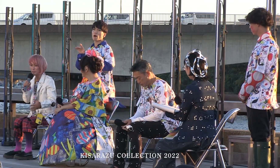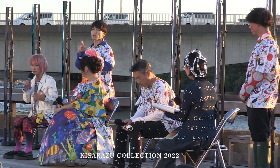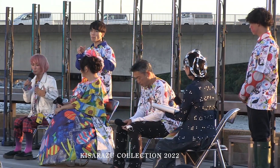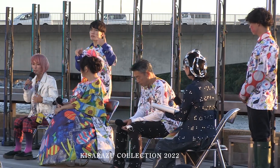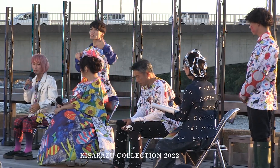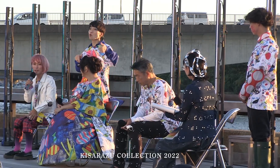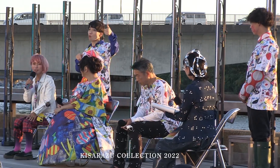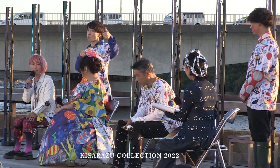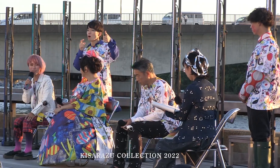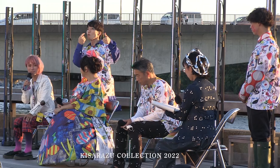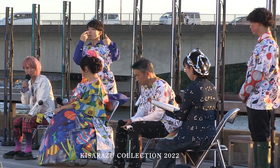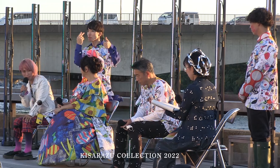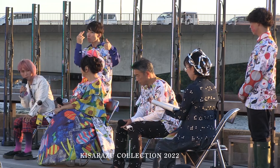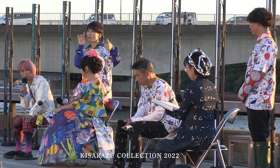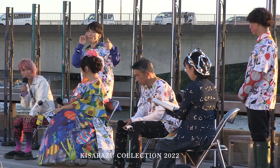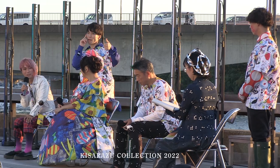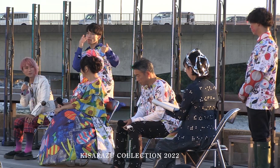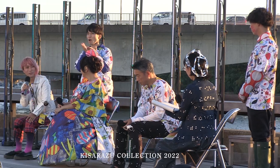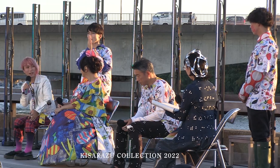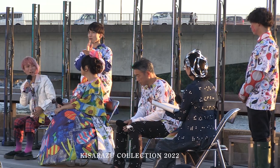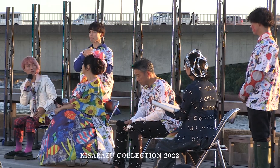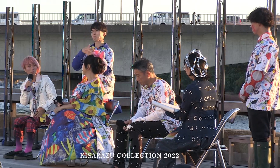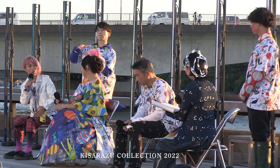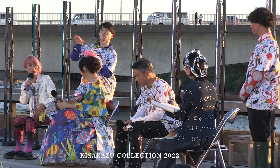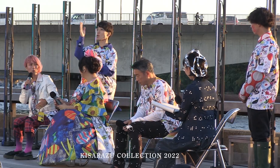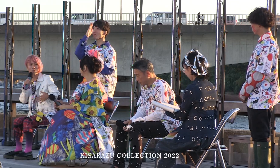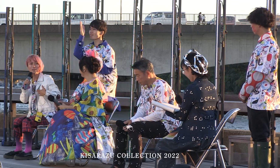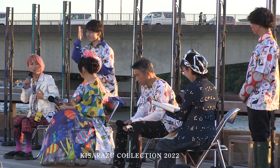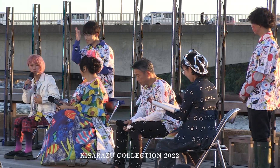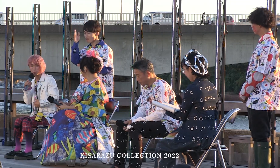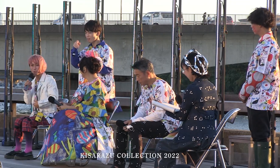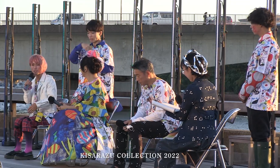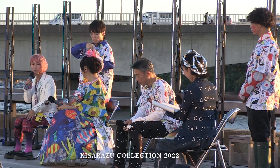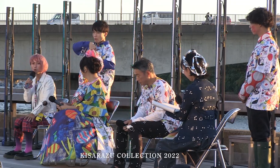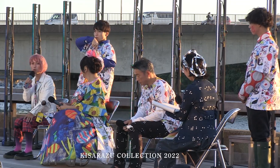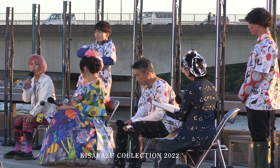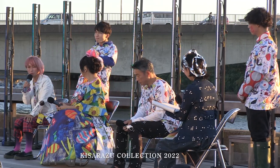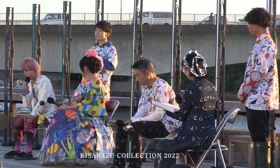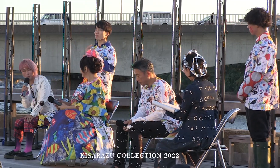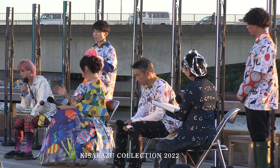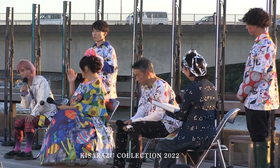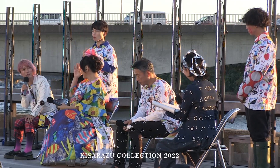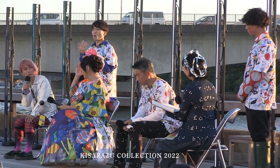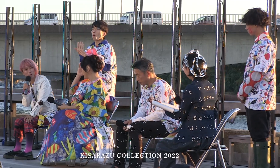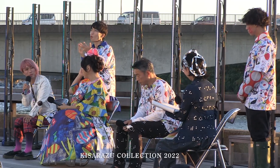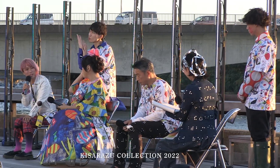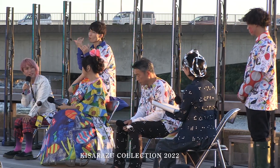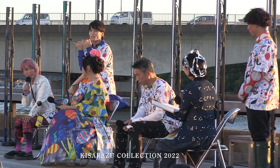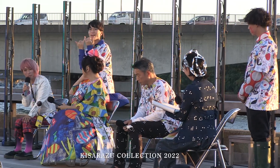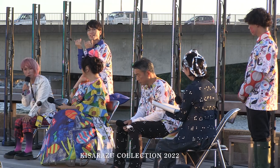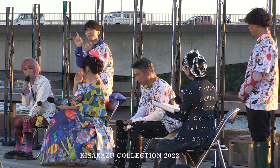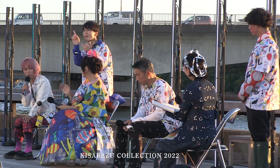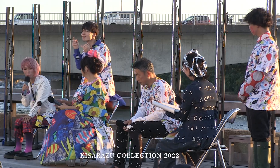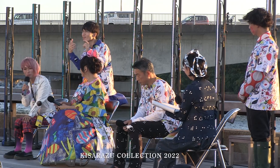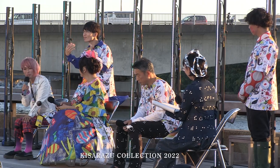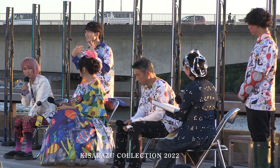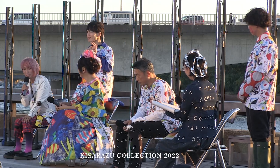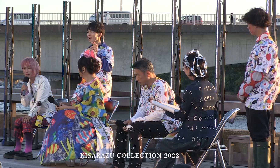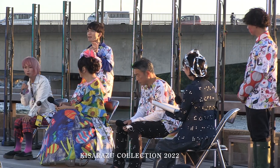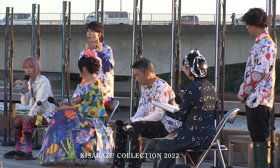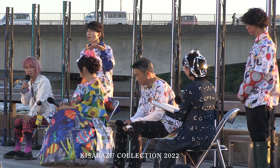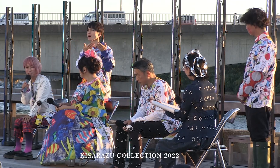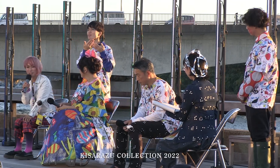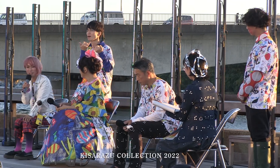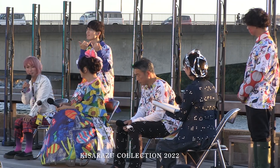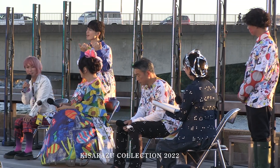はもう私を見た目で判断せず、中身のこのパッションというか、その炎というか、そういったものに